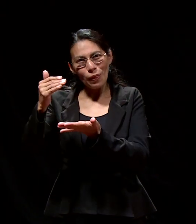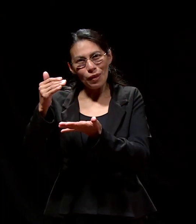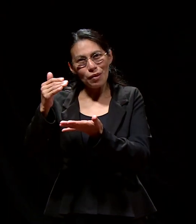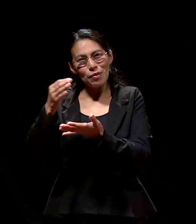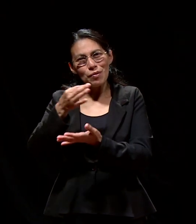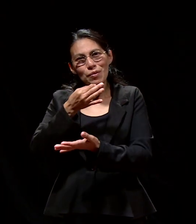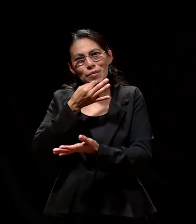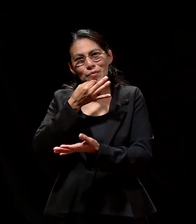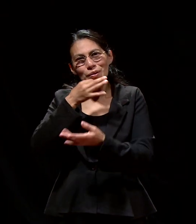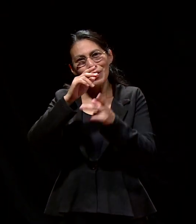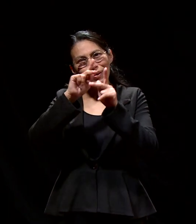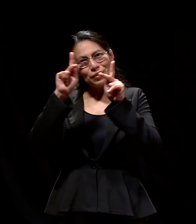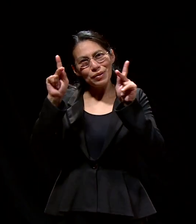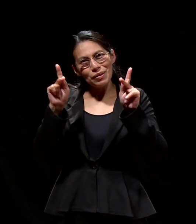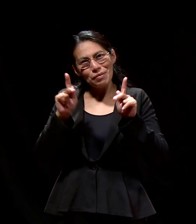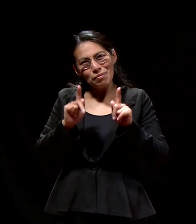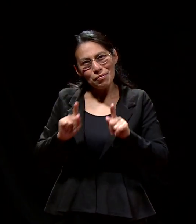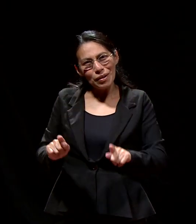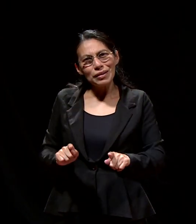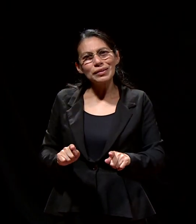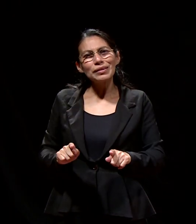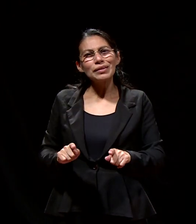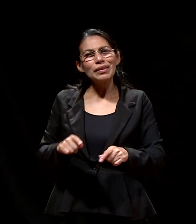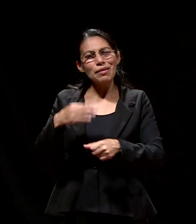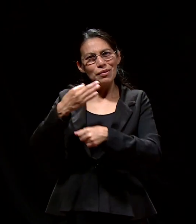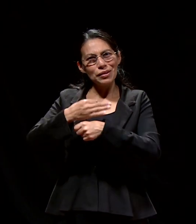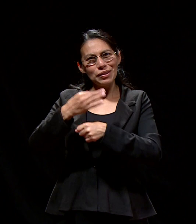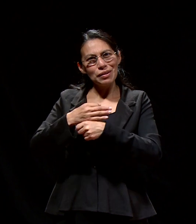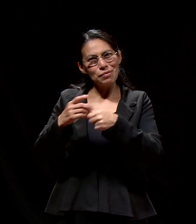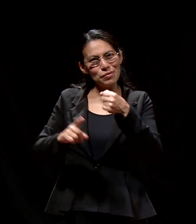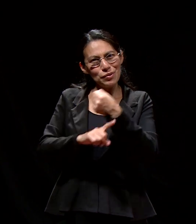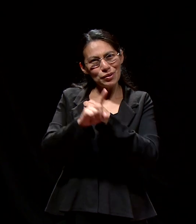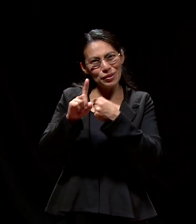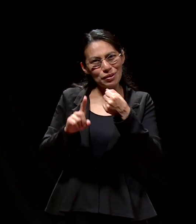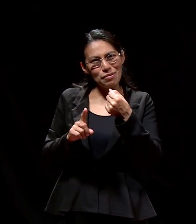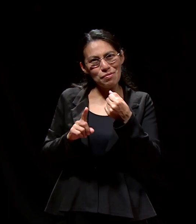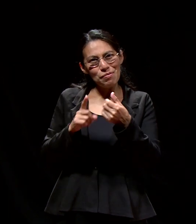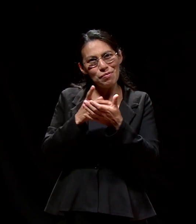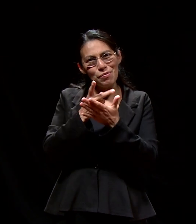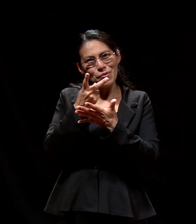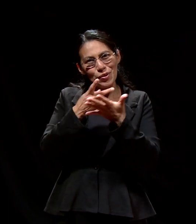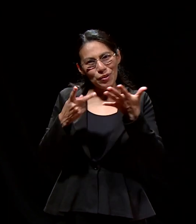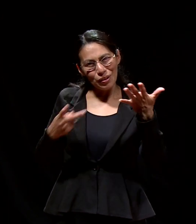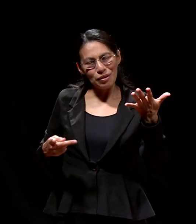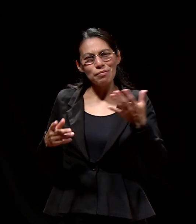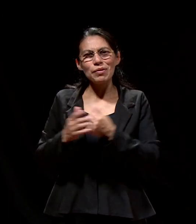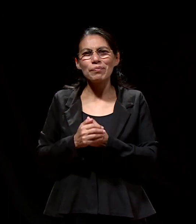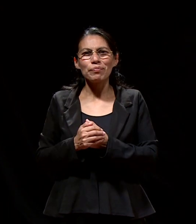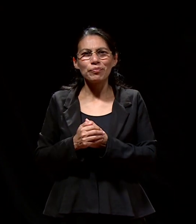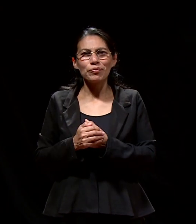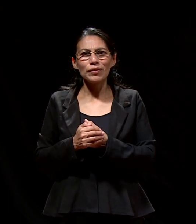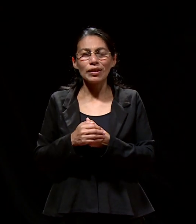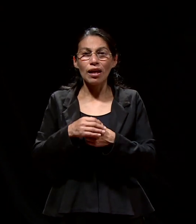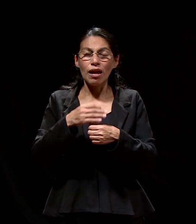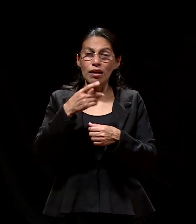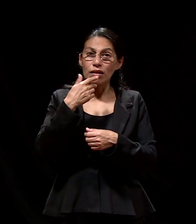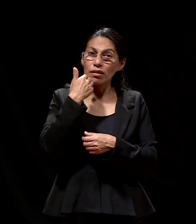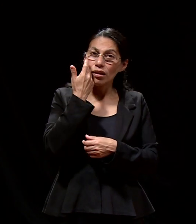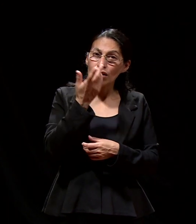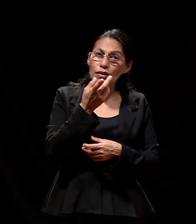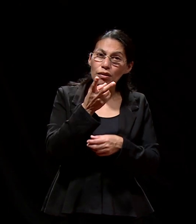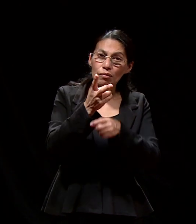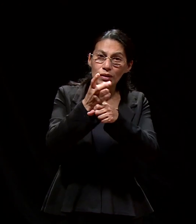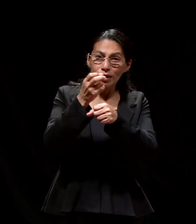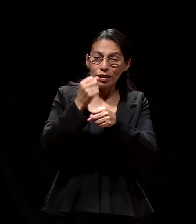por estar un momento de paz en este programa y quiero desafiarlos para que esta semana podemos